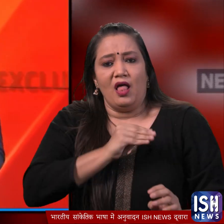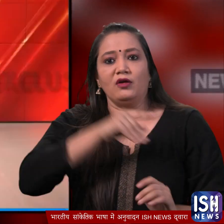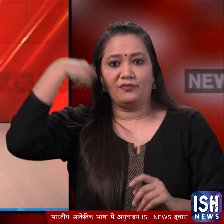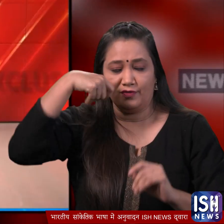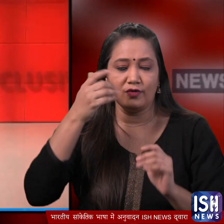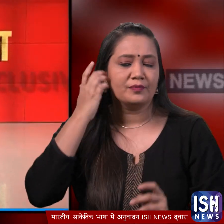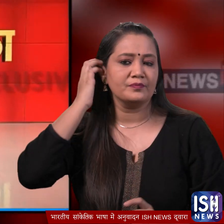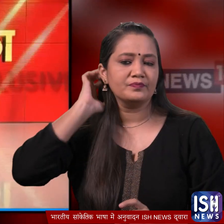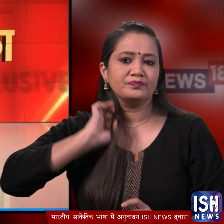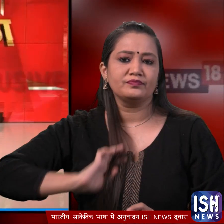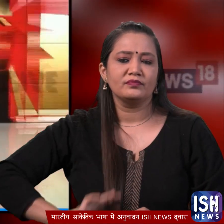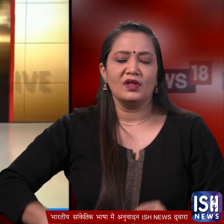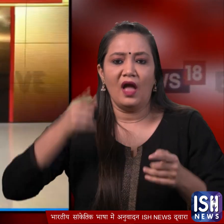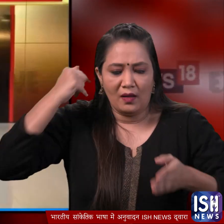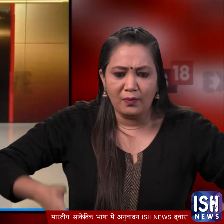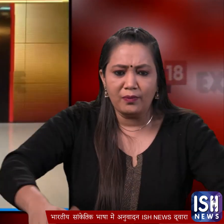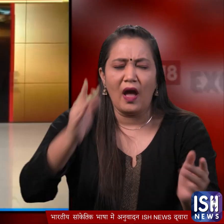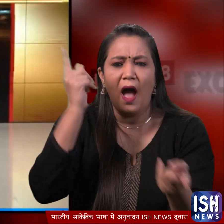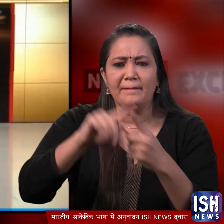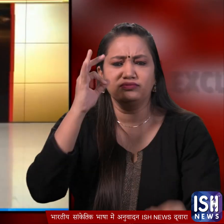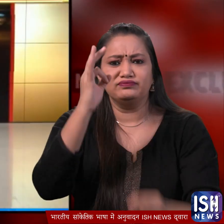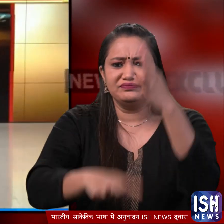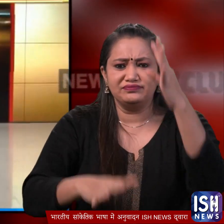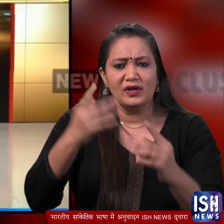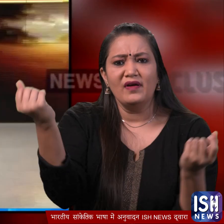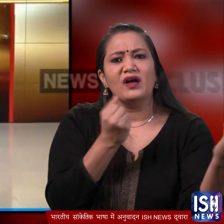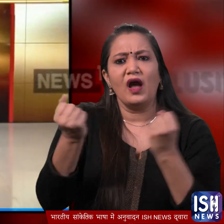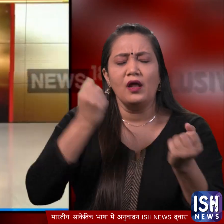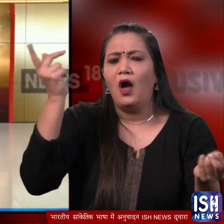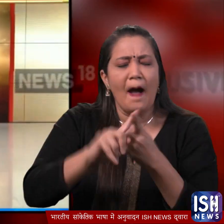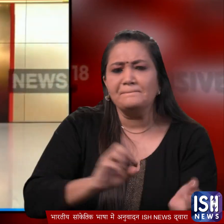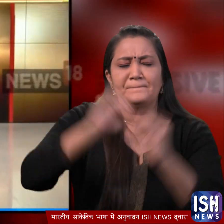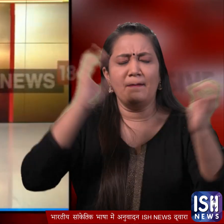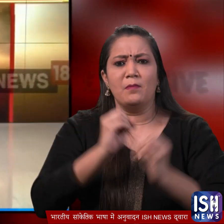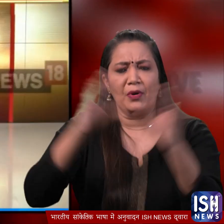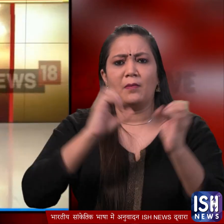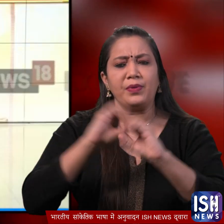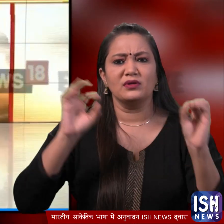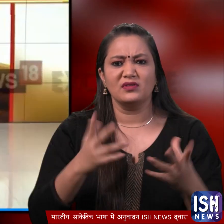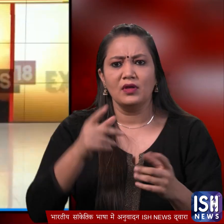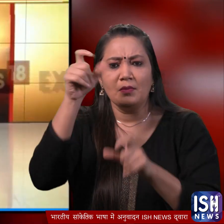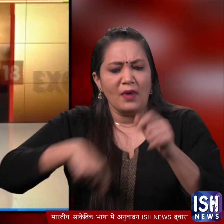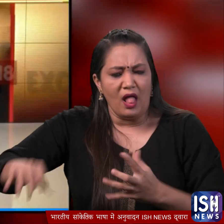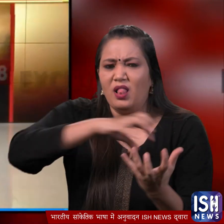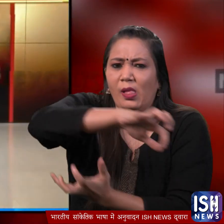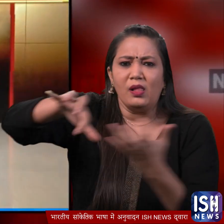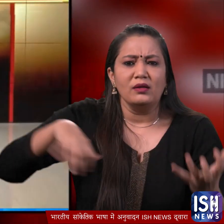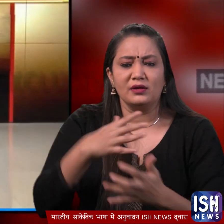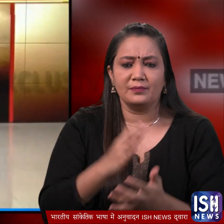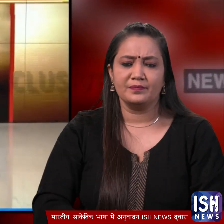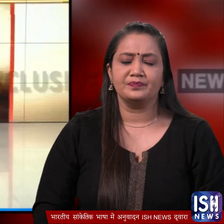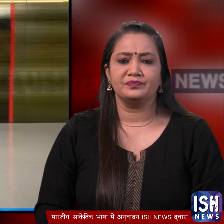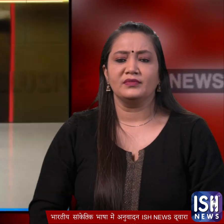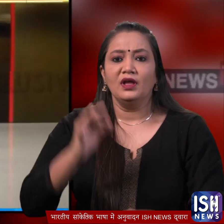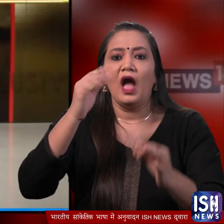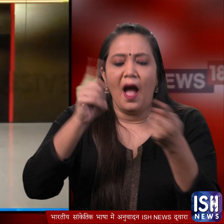वाली कुछ तस्वीरें सामने आई। वहां बीच सड़क पर आग की लपटों से घिरी एक कार में अचानक धमाके होने लगे, जिससे वहां हड़कंप मच गया। बताया गया कि